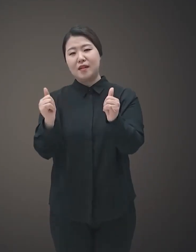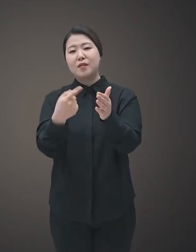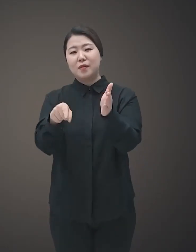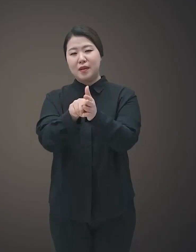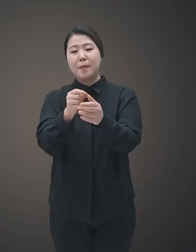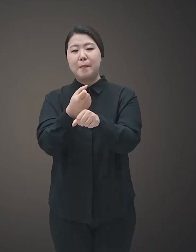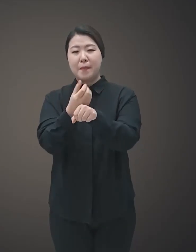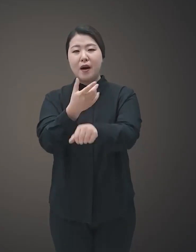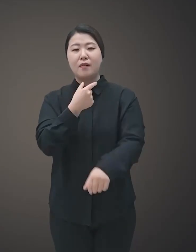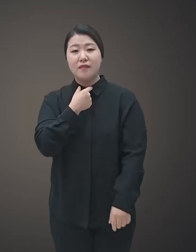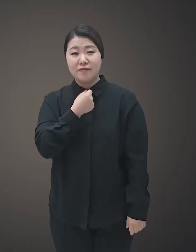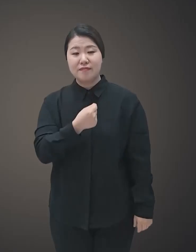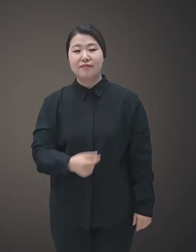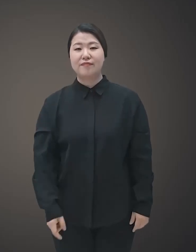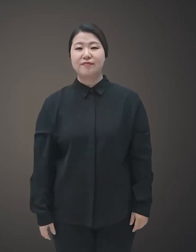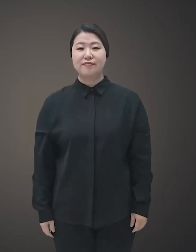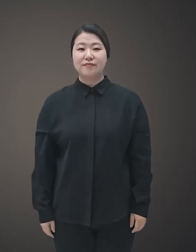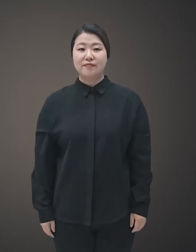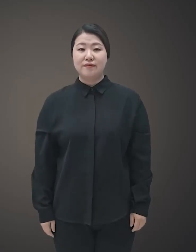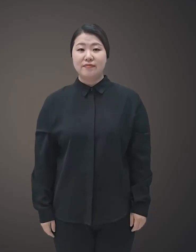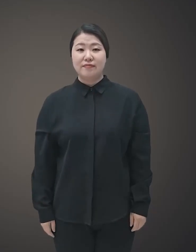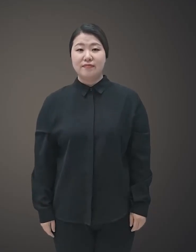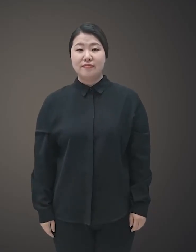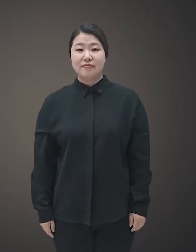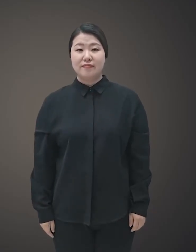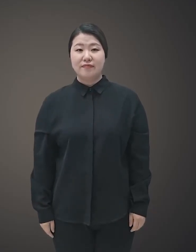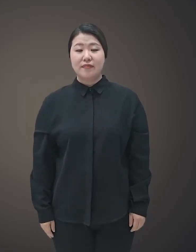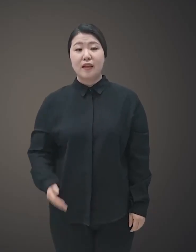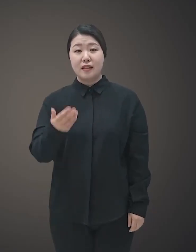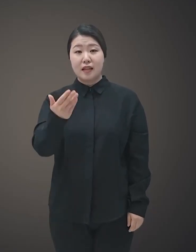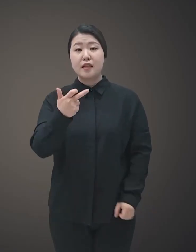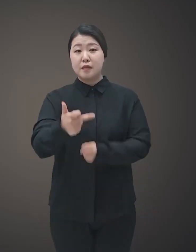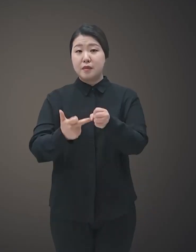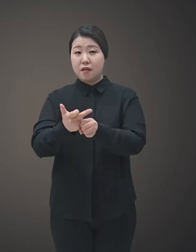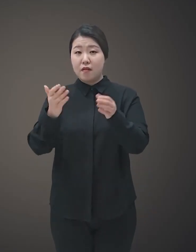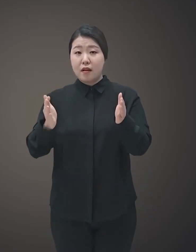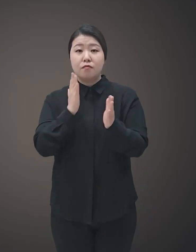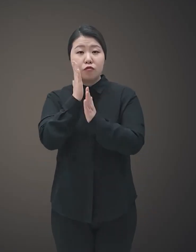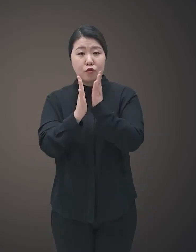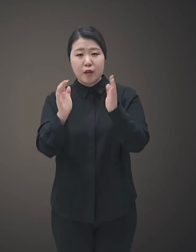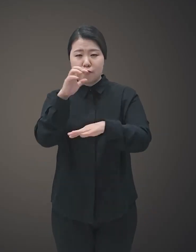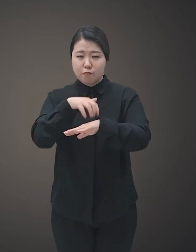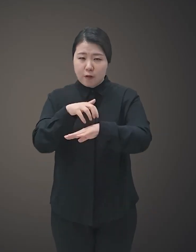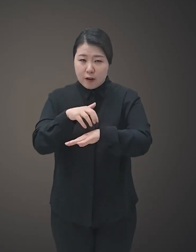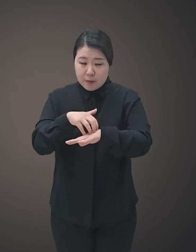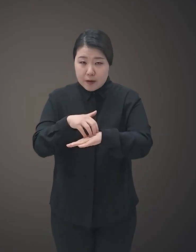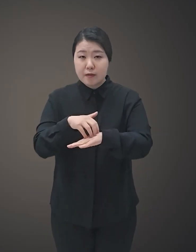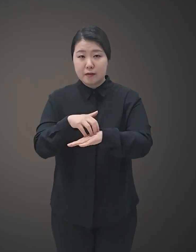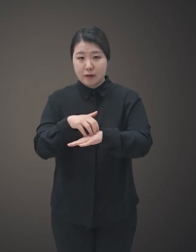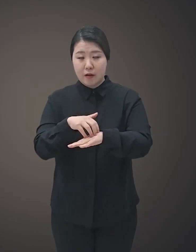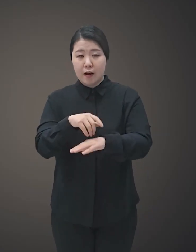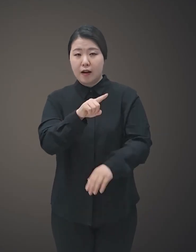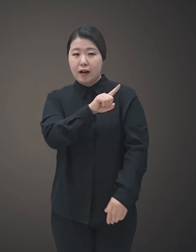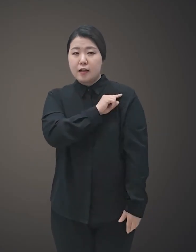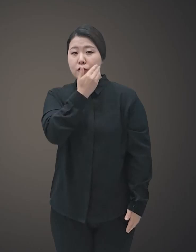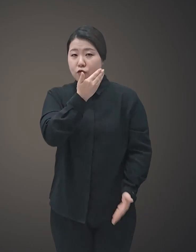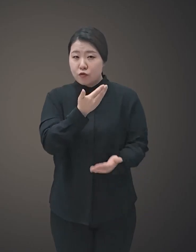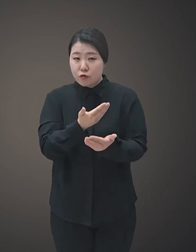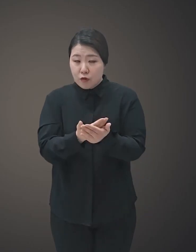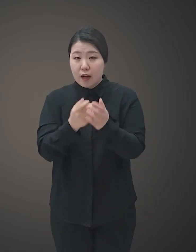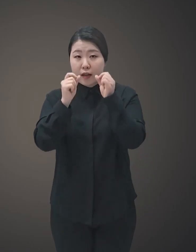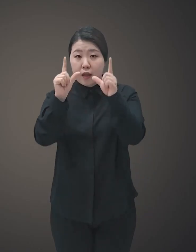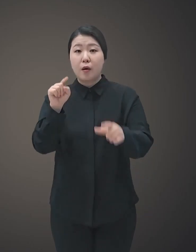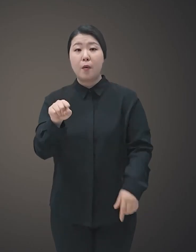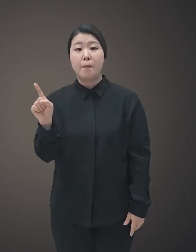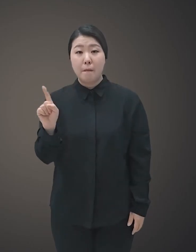någon, liksom, en ung människa som försöker att skapa ett liv. 당신이 17년간 숲에서 수행하면서 얻은 가장 중요한